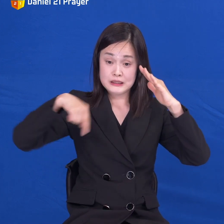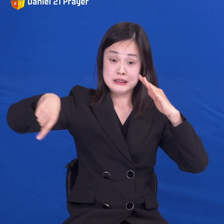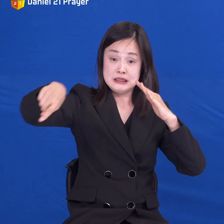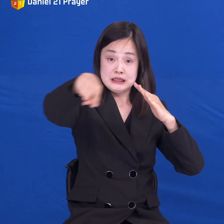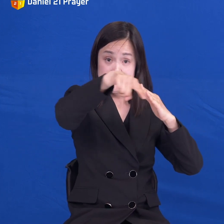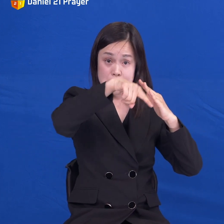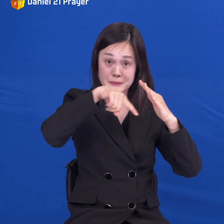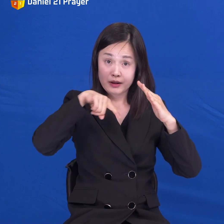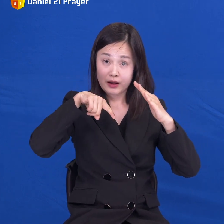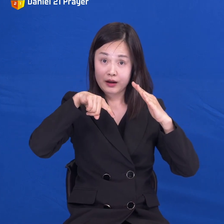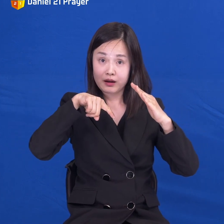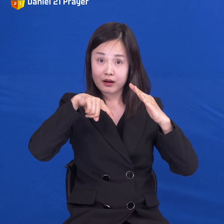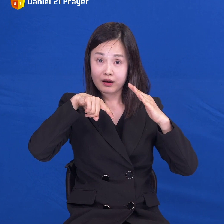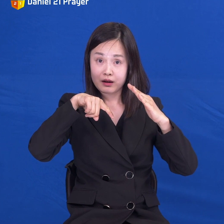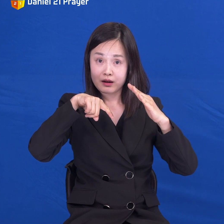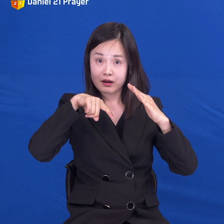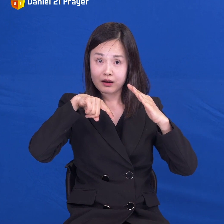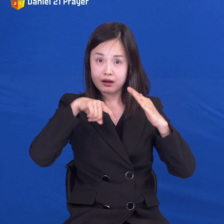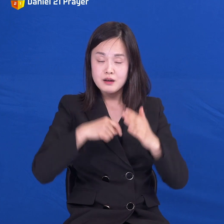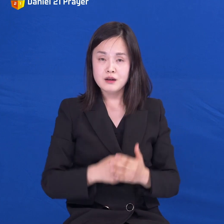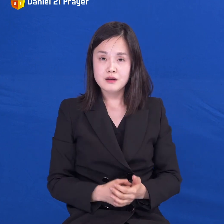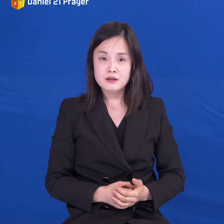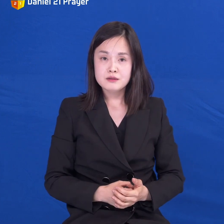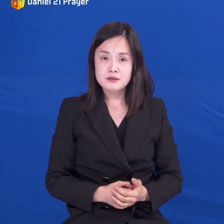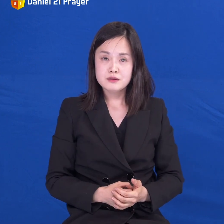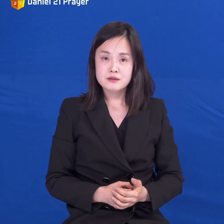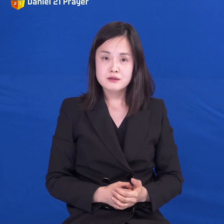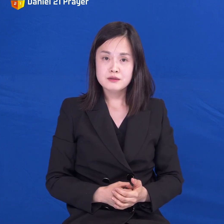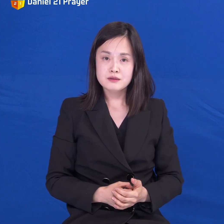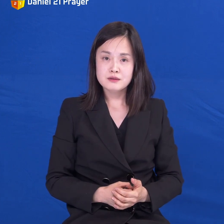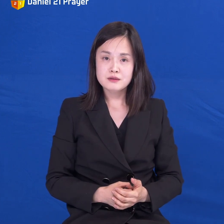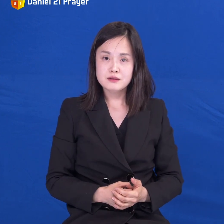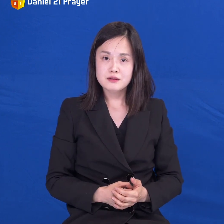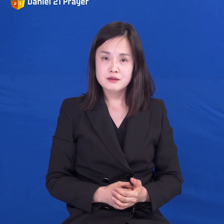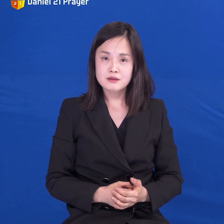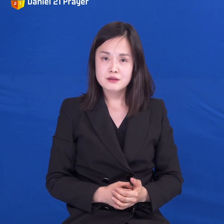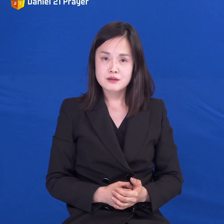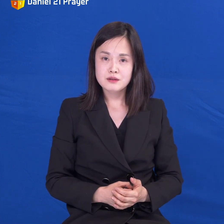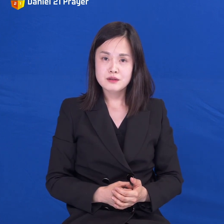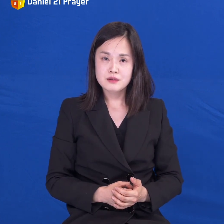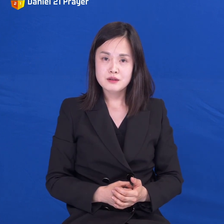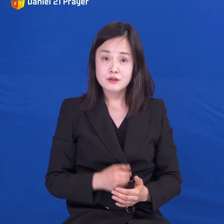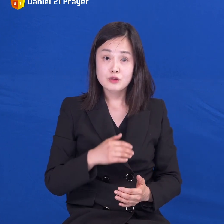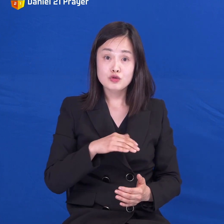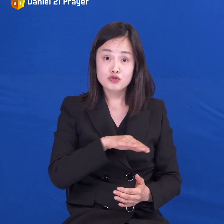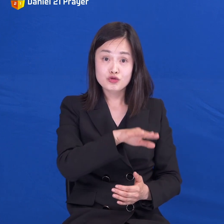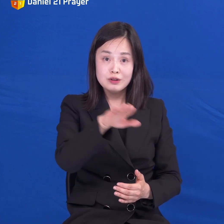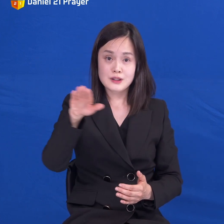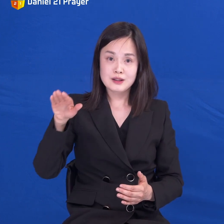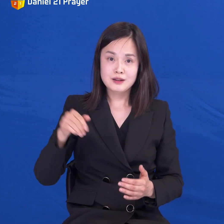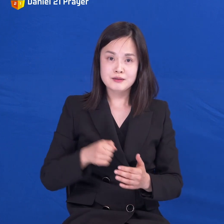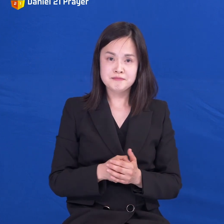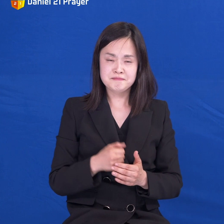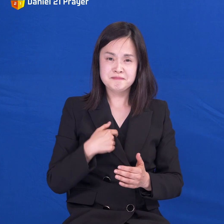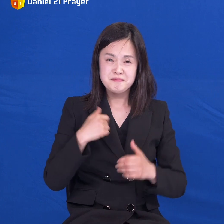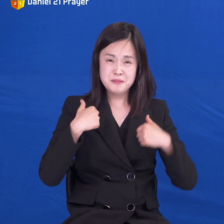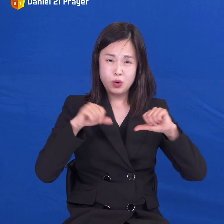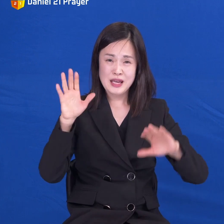여러분? 양반김으로 쌌잖아요. 우리의 기질이 이 기질이에요.